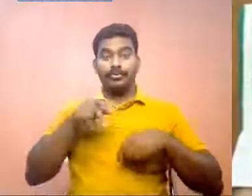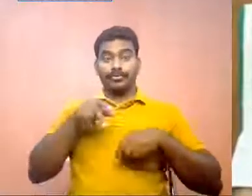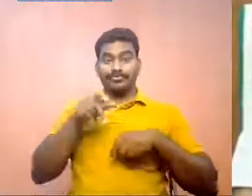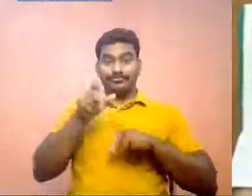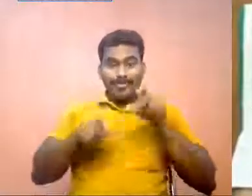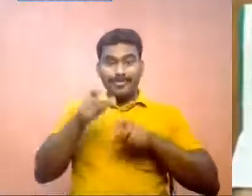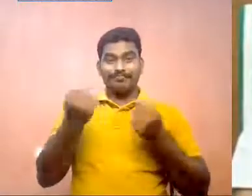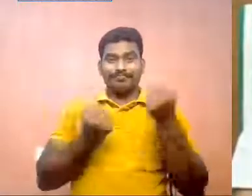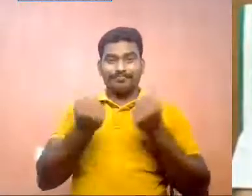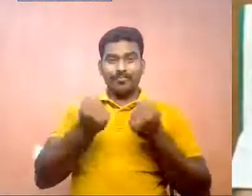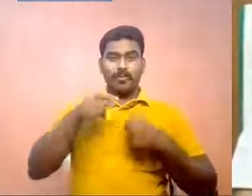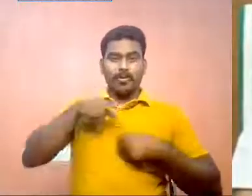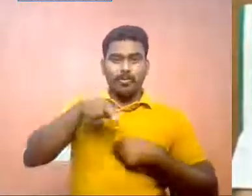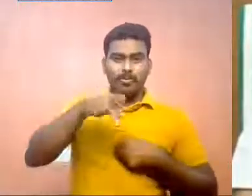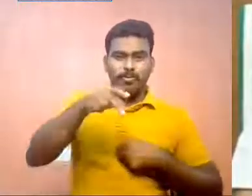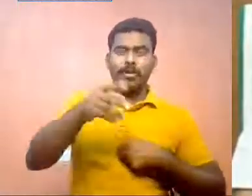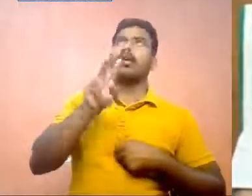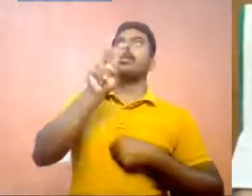അത്